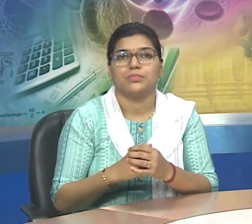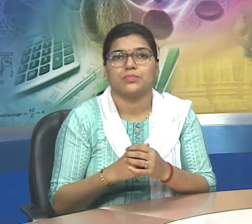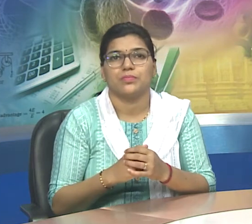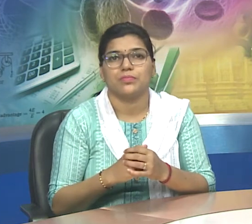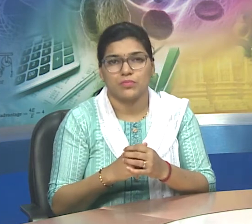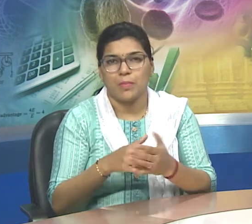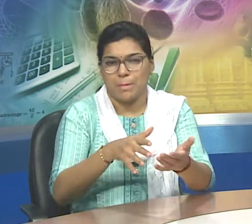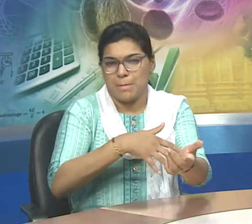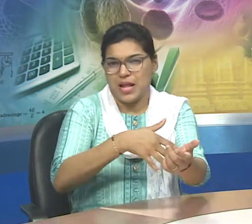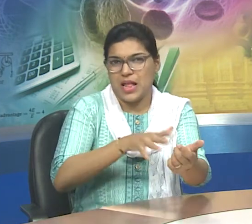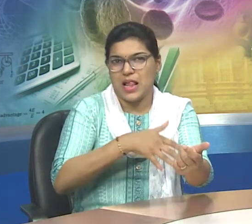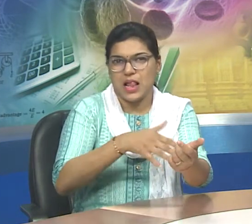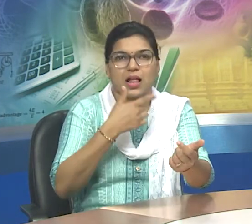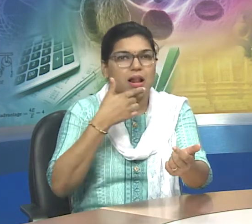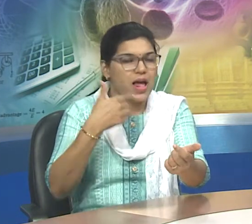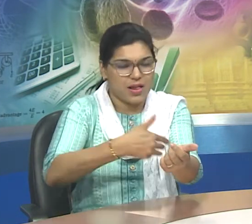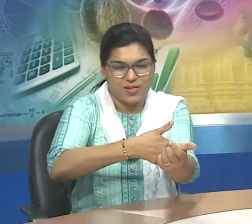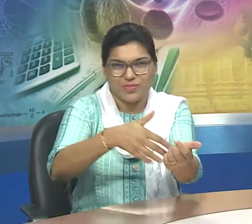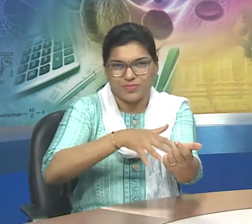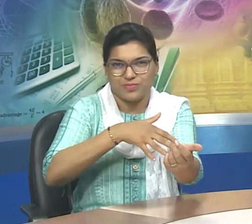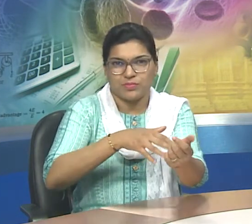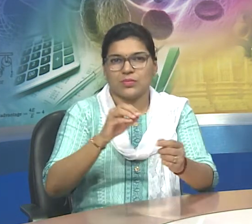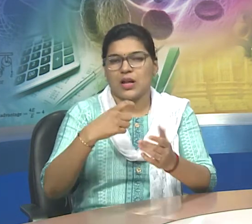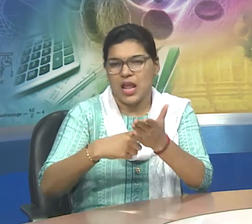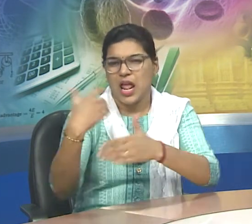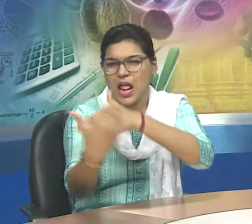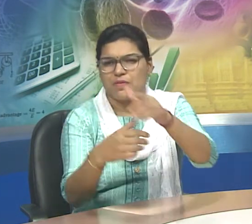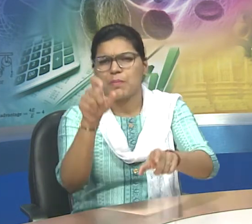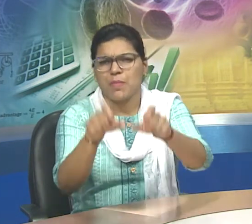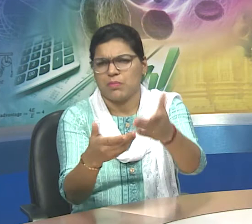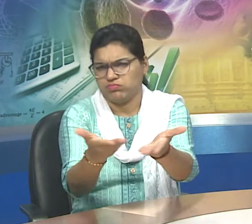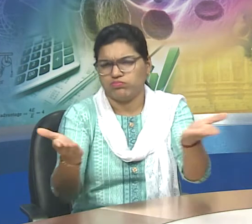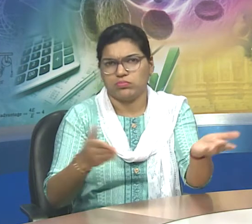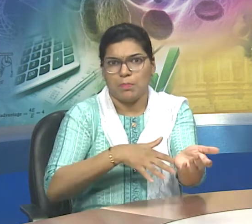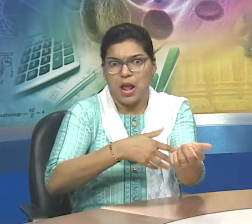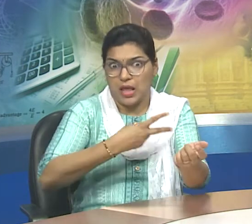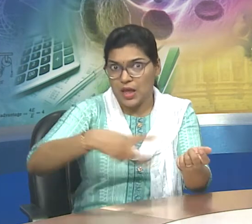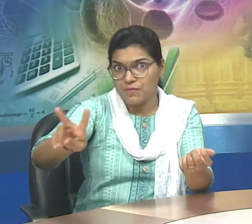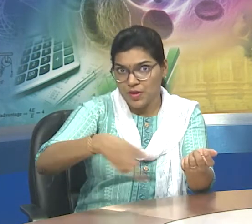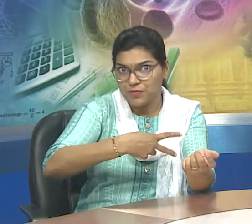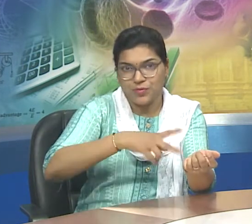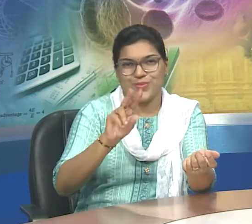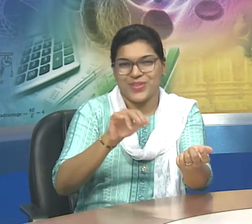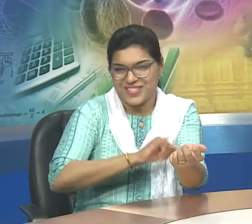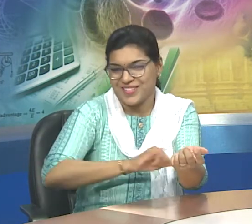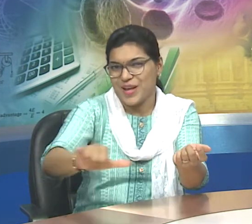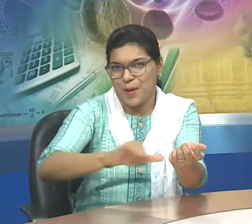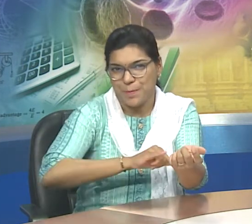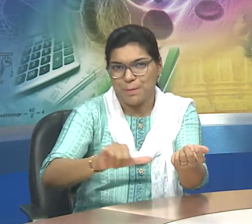दूसरा बिंदु कह रहा है कि वे आपस में एक समान ब्लड